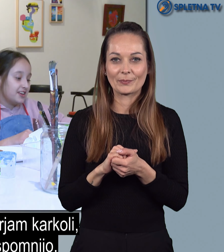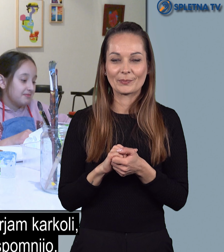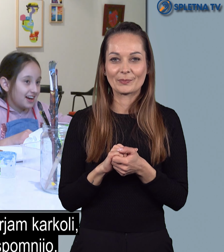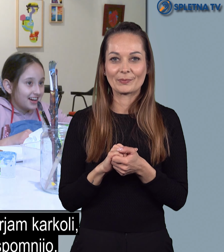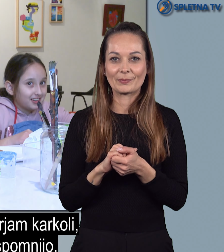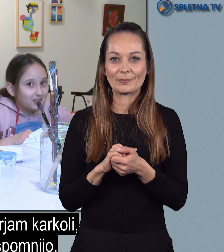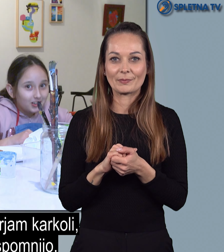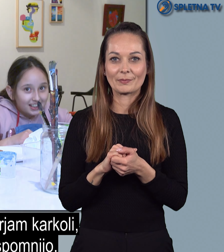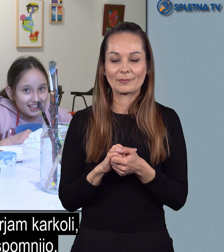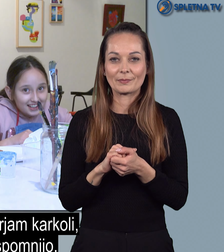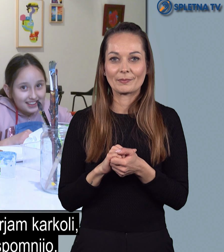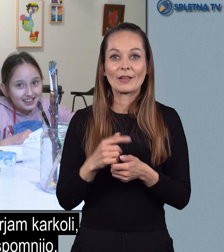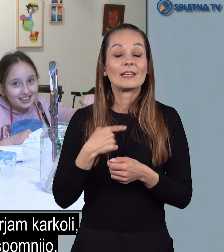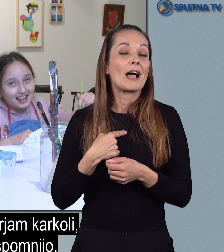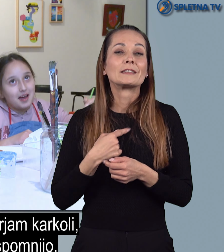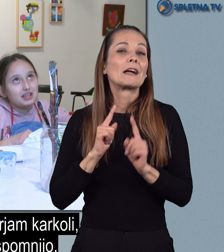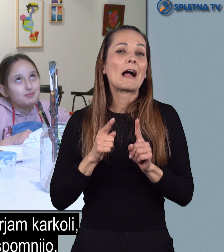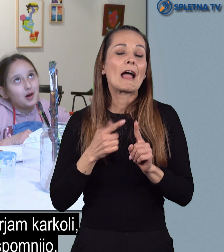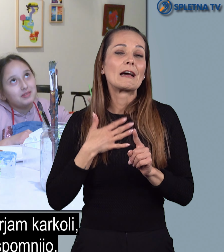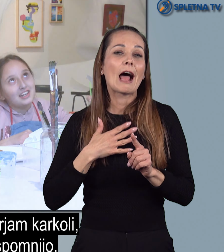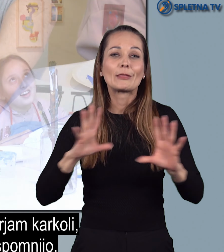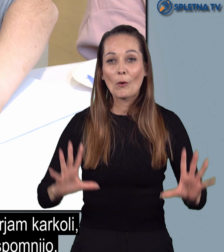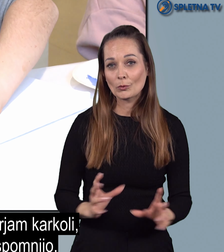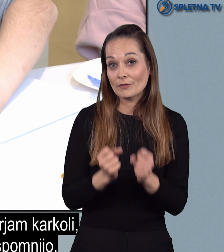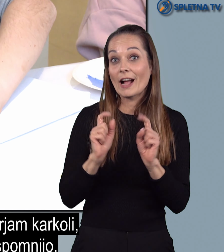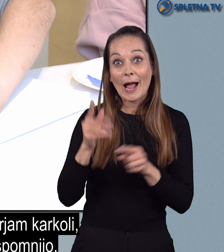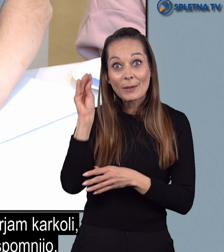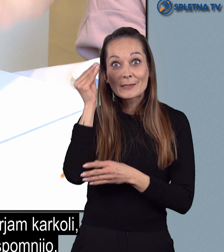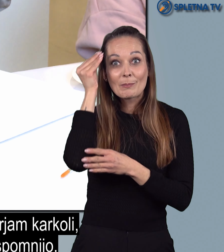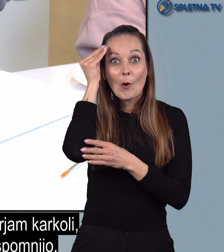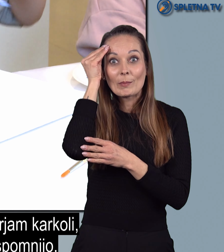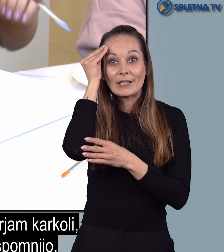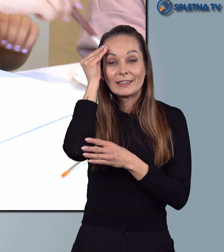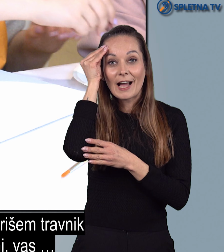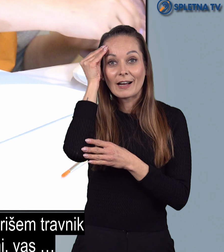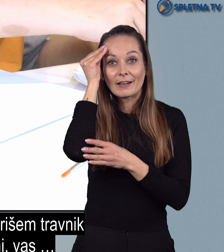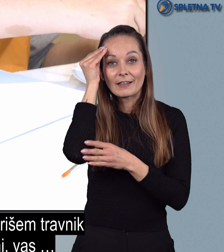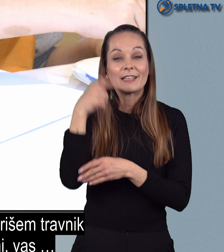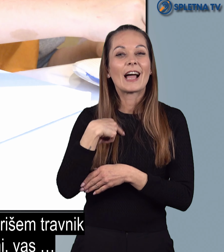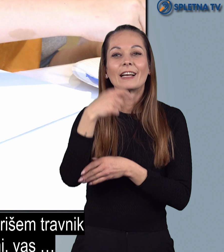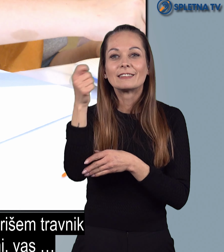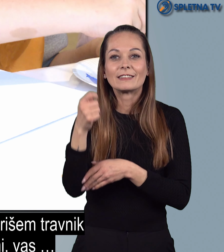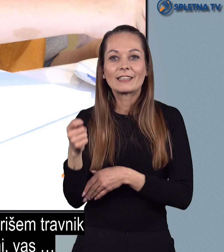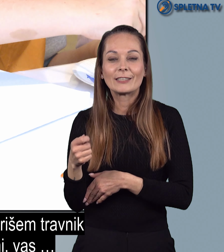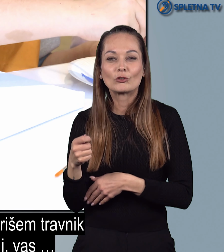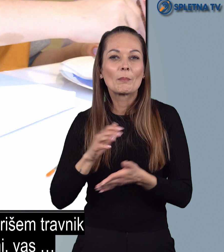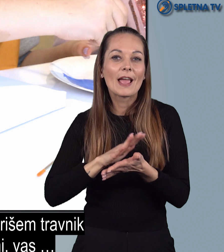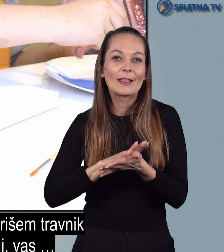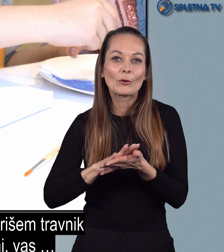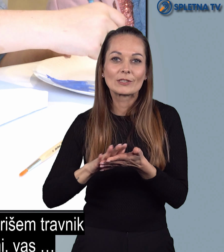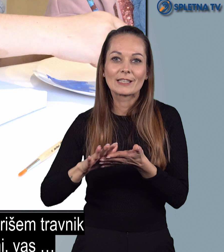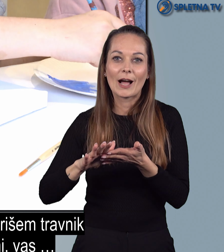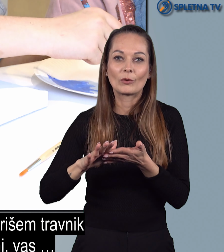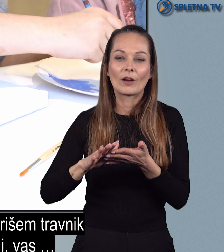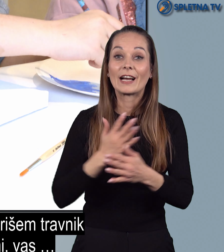Rada slavim karkoli, me spomnijo. Za razstavo rišem en travnik z